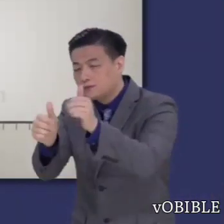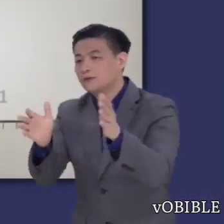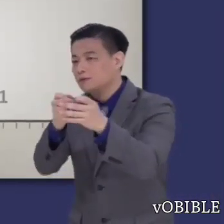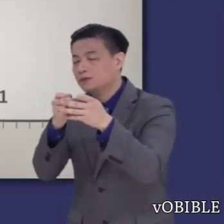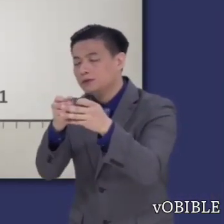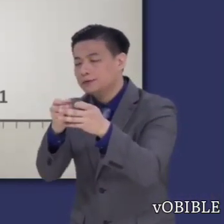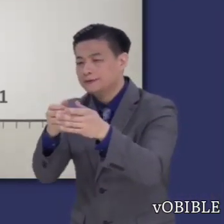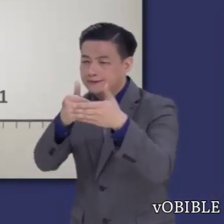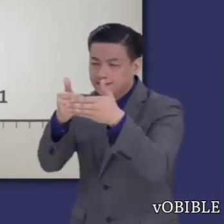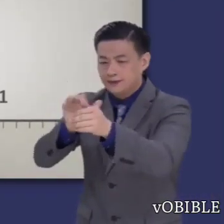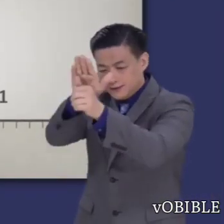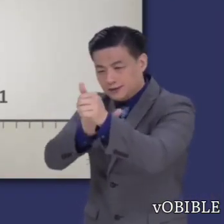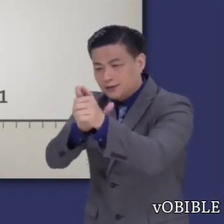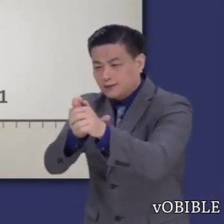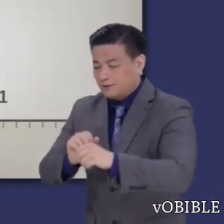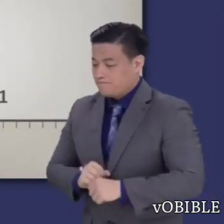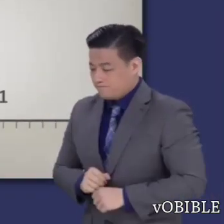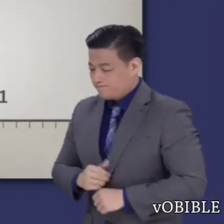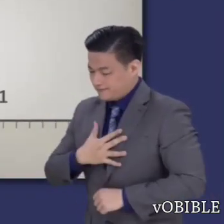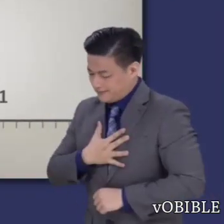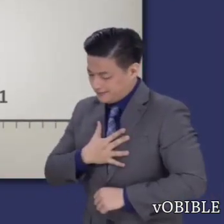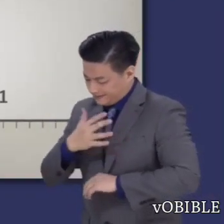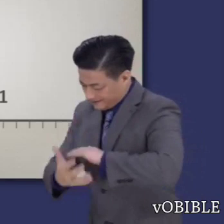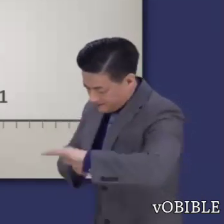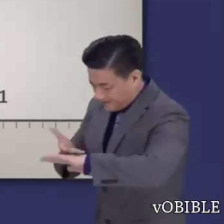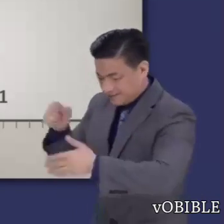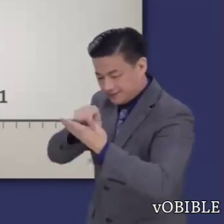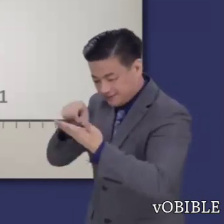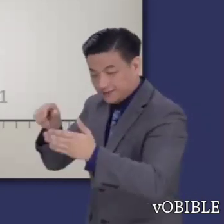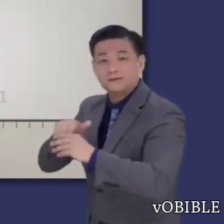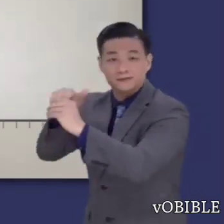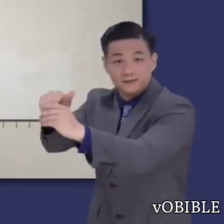卷书是在公元60或61年左右写成的。